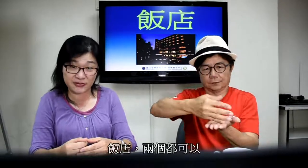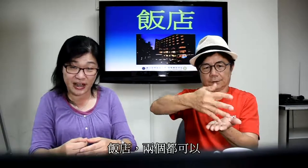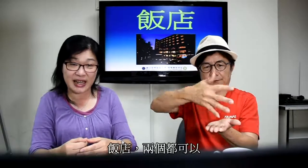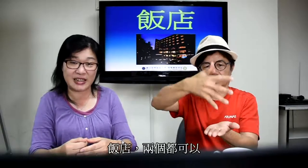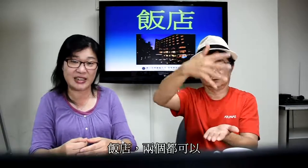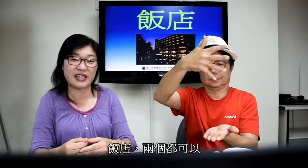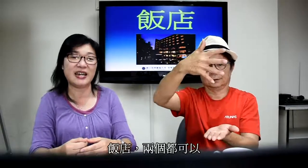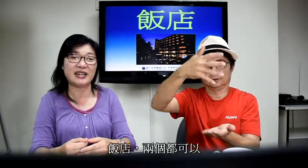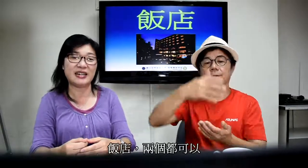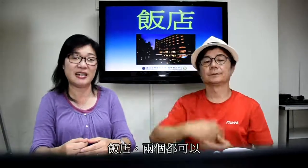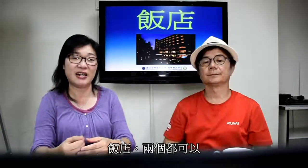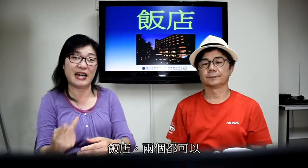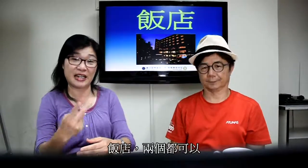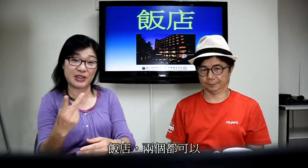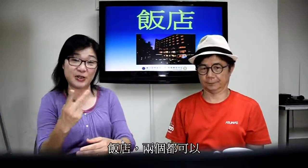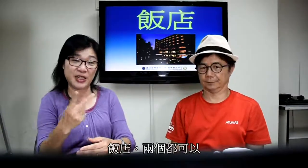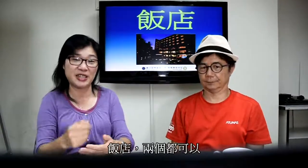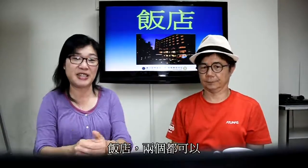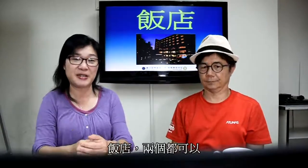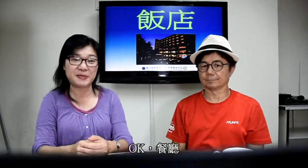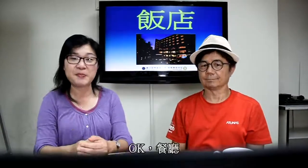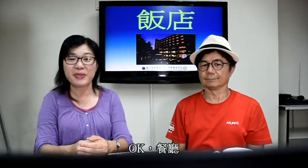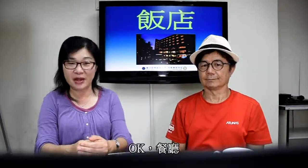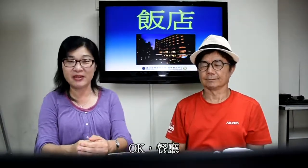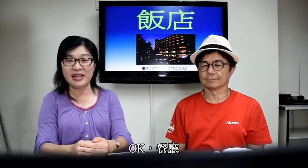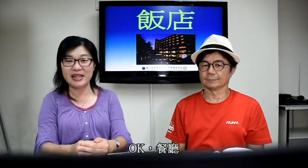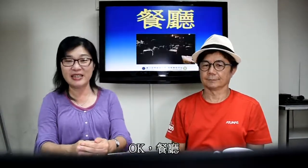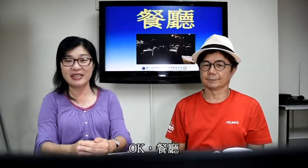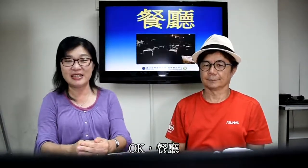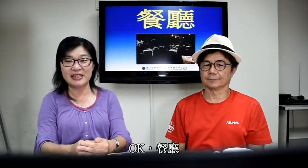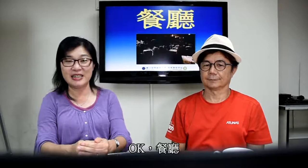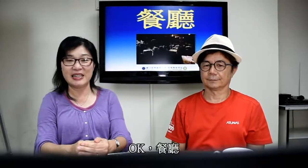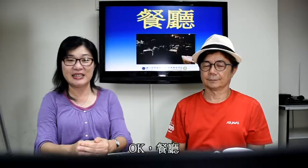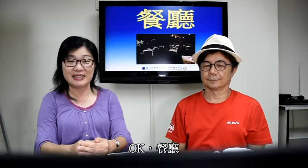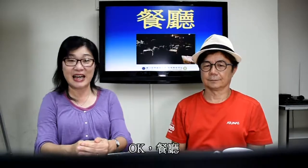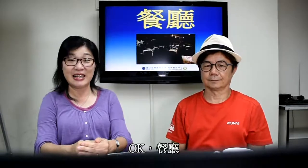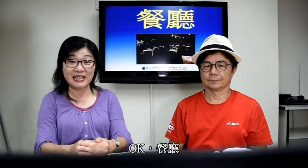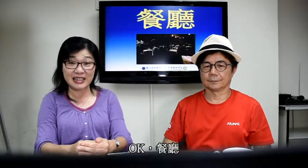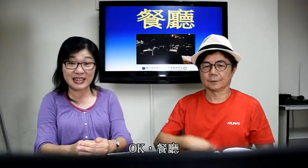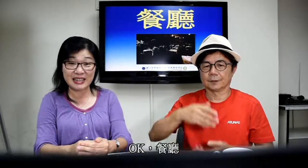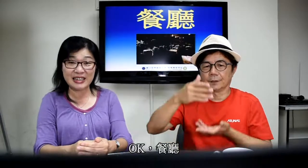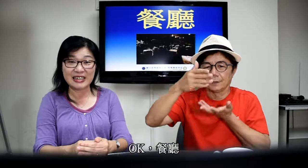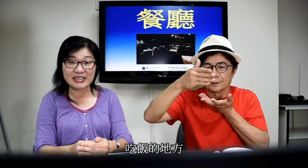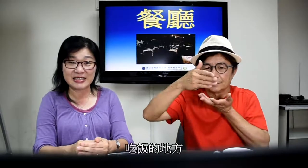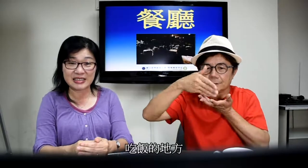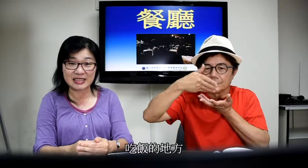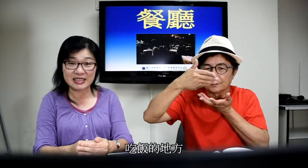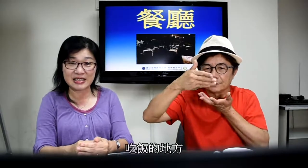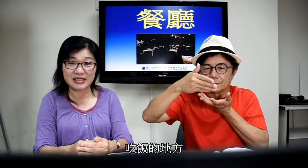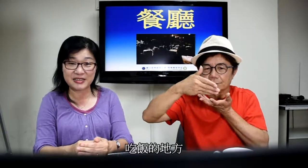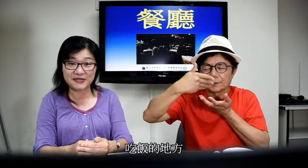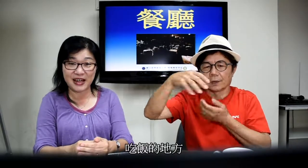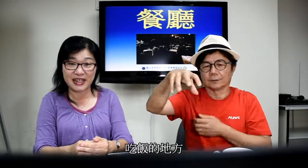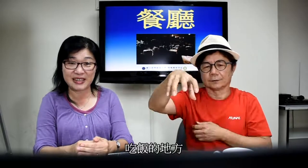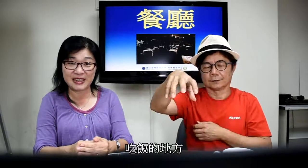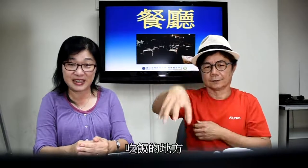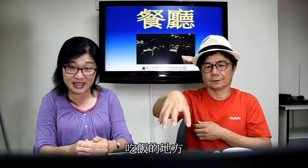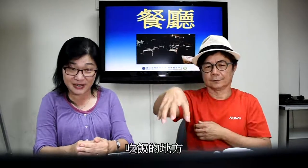饭店啊，两个都可以。OK， 餐厅吃饭的地